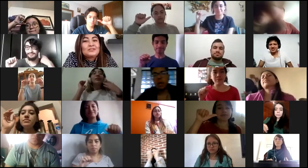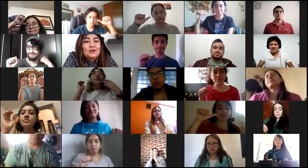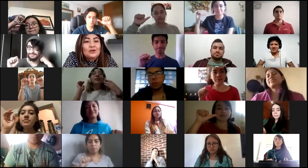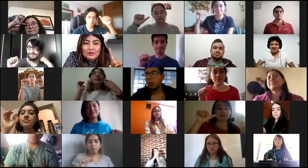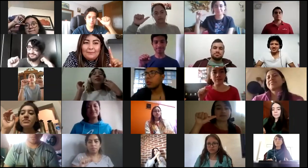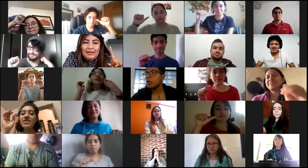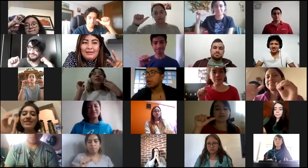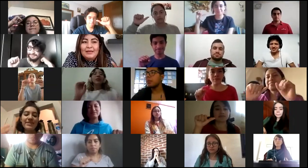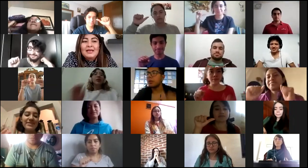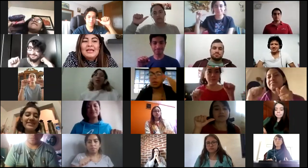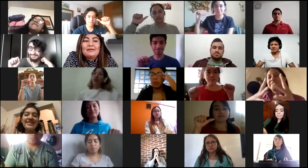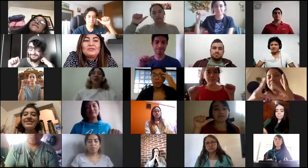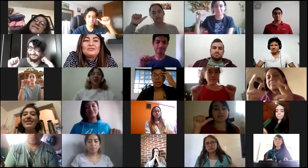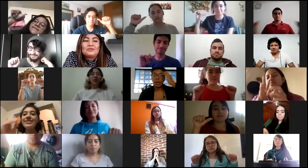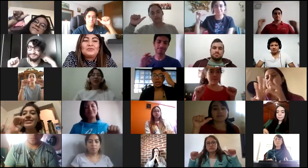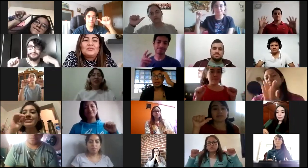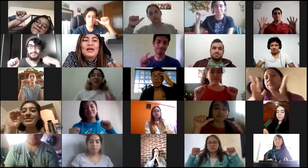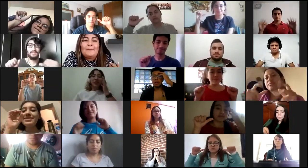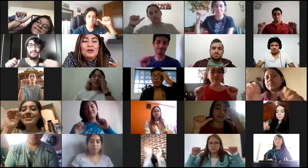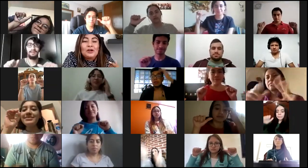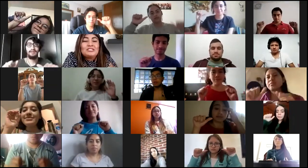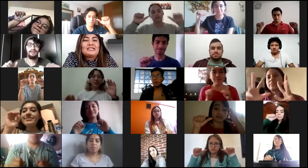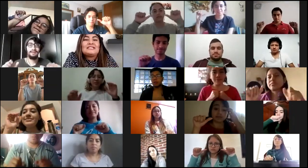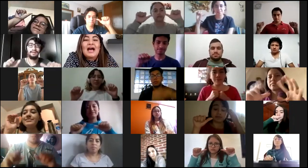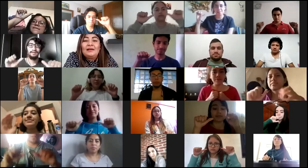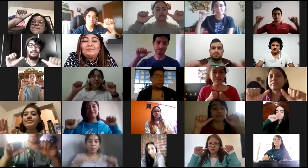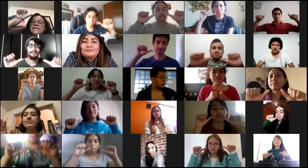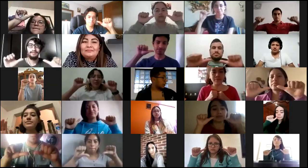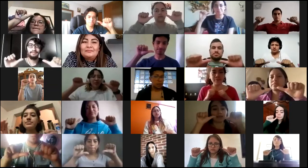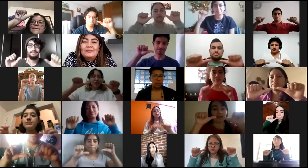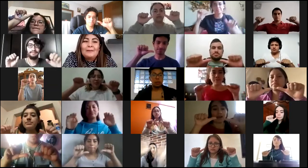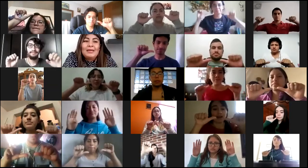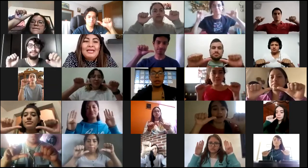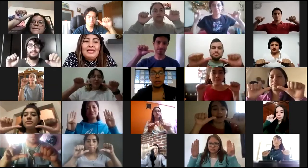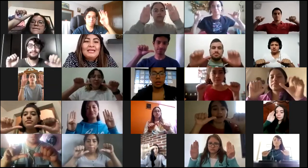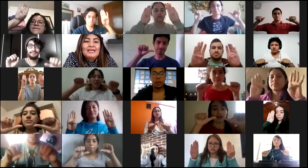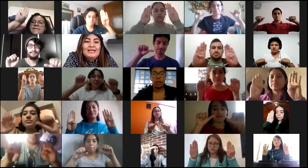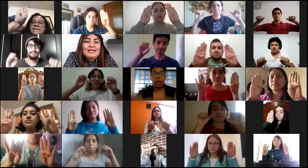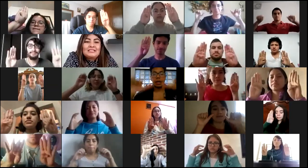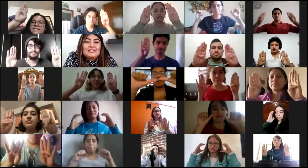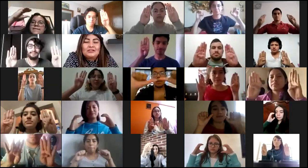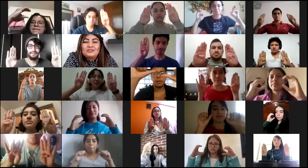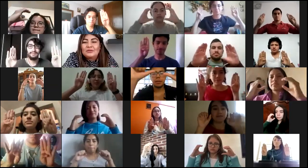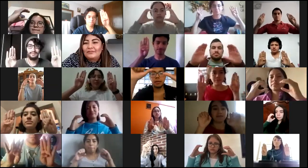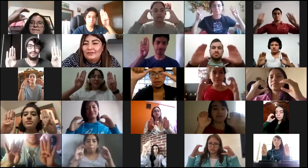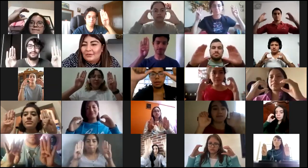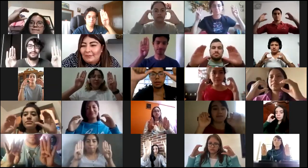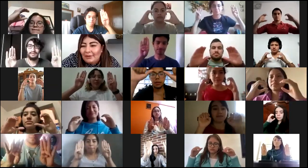con una, ¿vale? Y vamos todos. Una, dos, tres. A, B. Chicos, su micrófono lo voy a apagar porque si